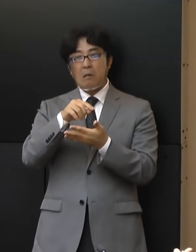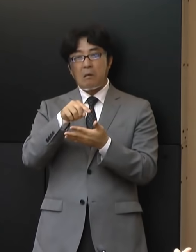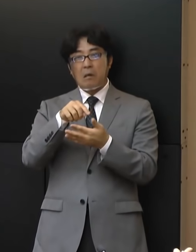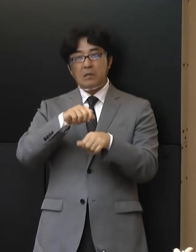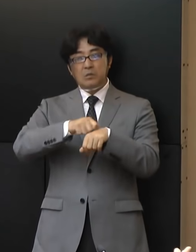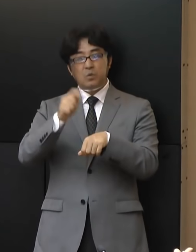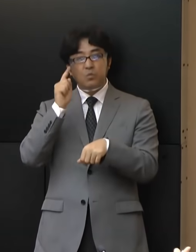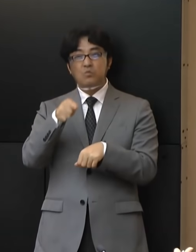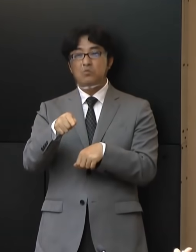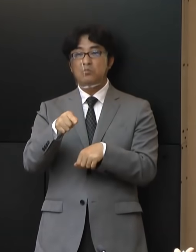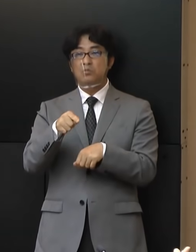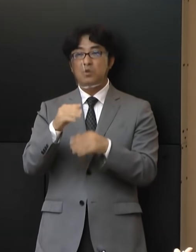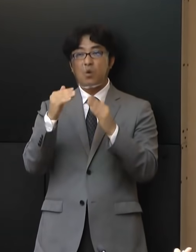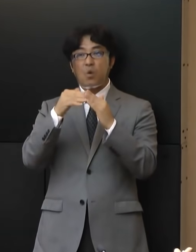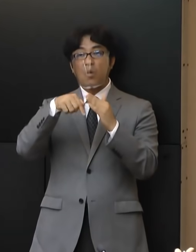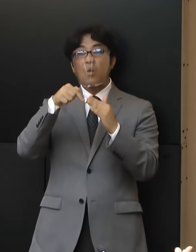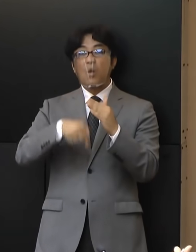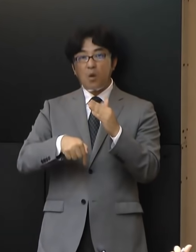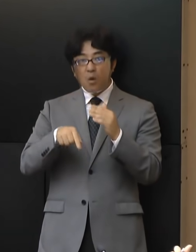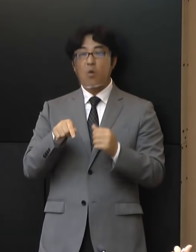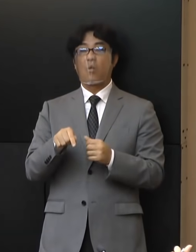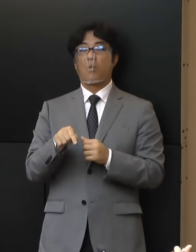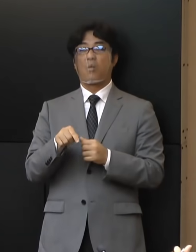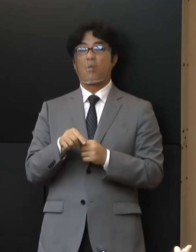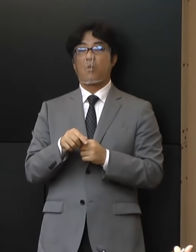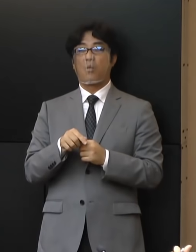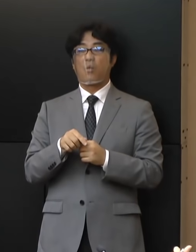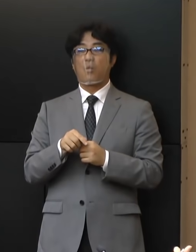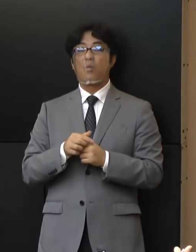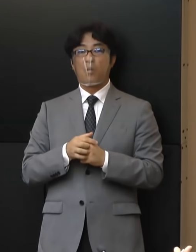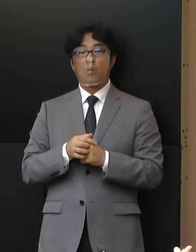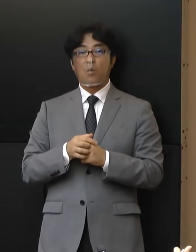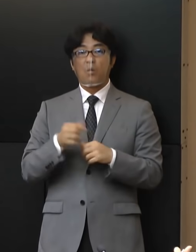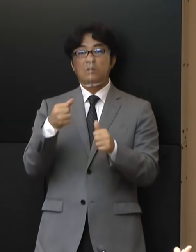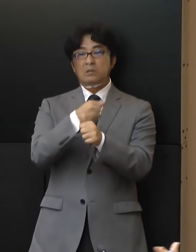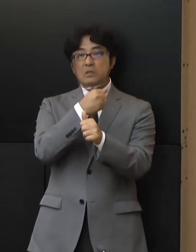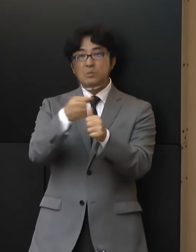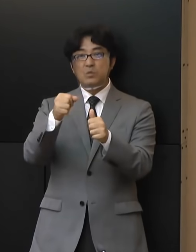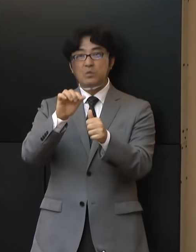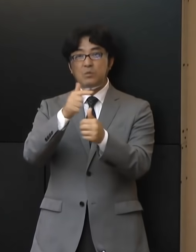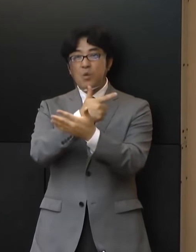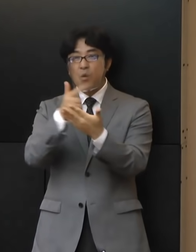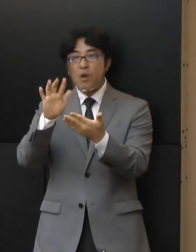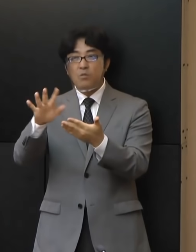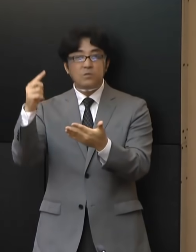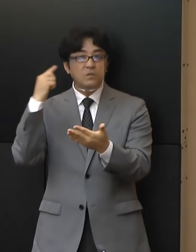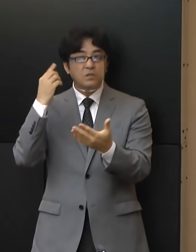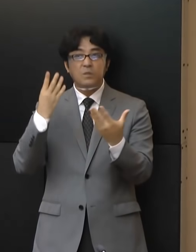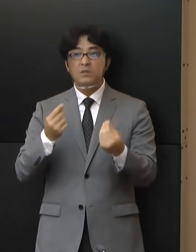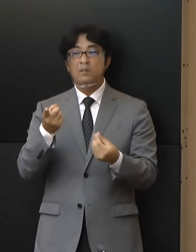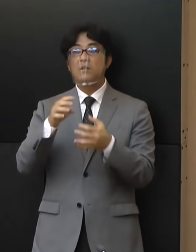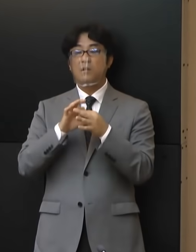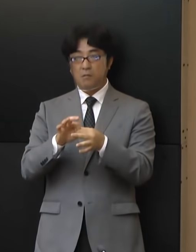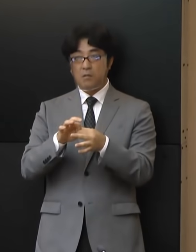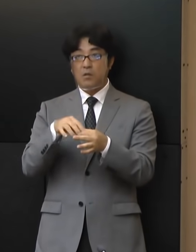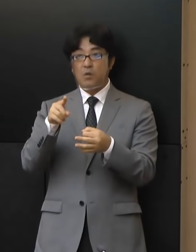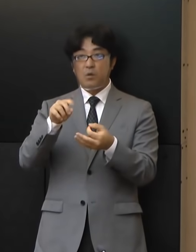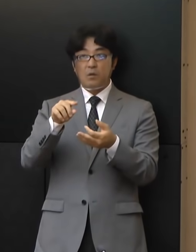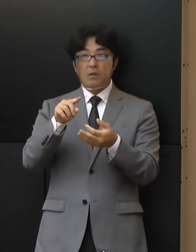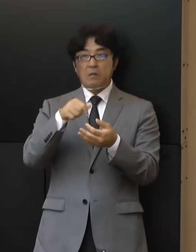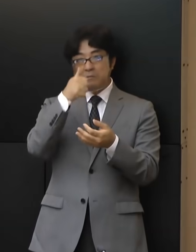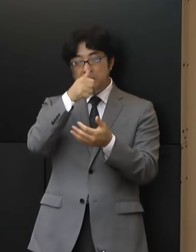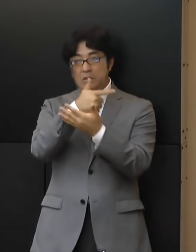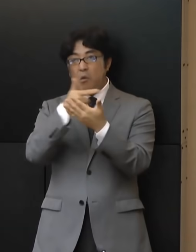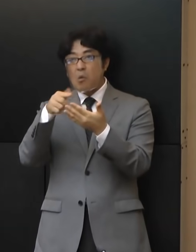ばですね、やっぱりお家でのディーリングですね、そういったのがあるような形も話を聞いています。そういった治安の厳しい関係で研究室